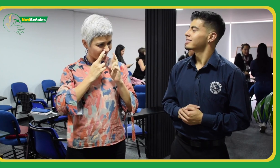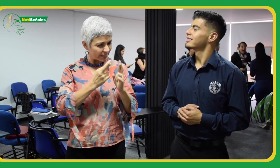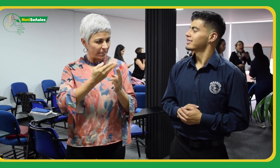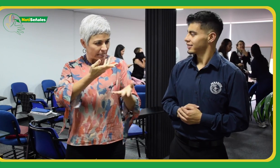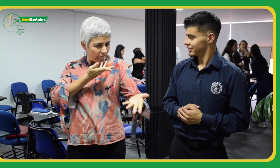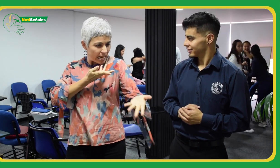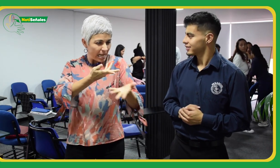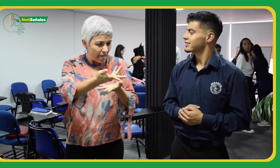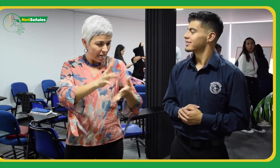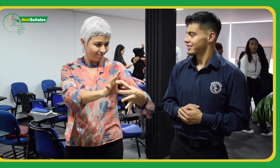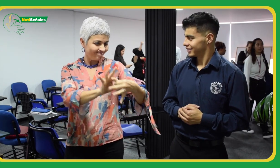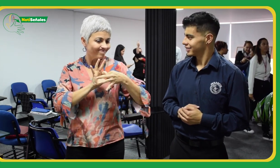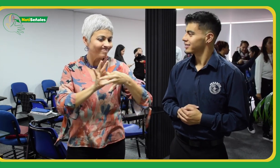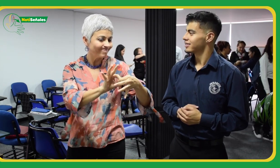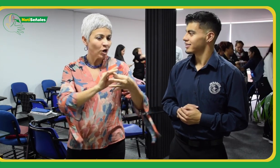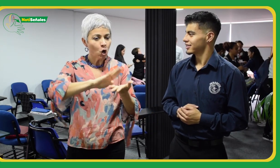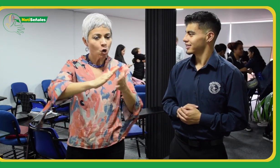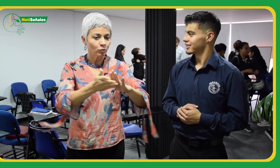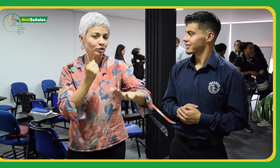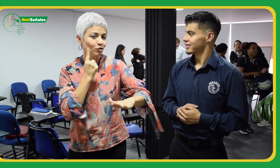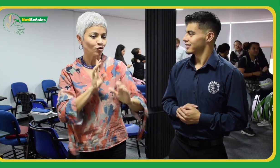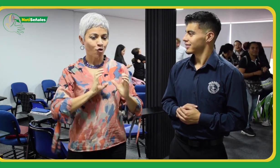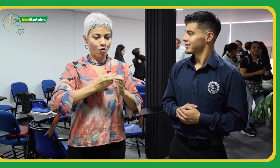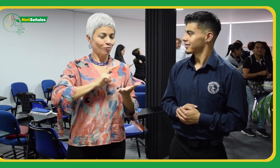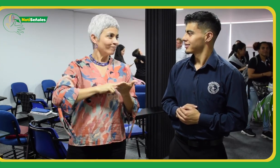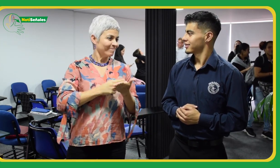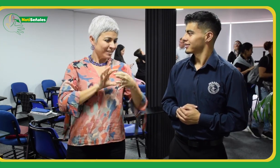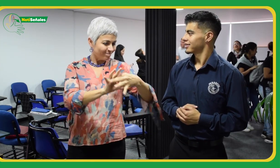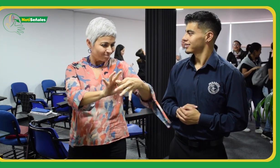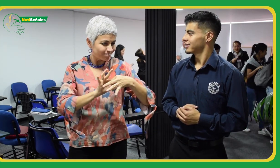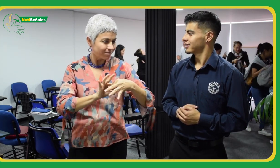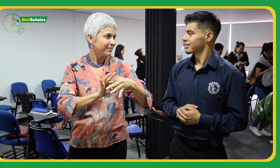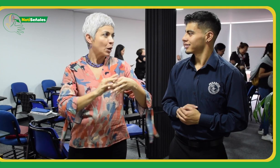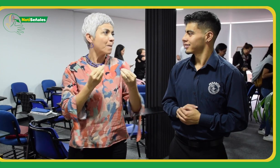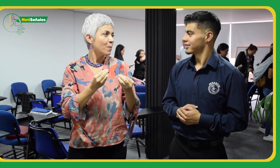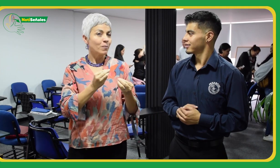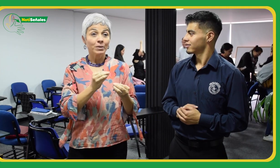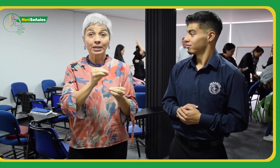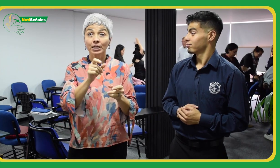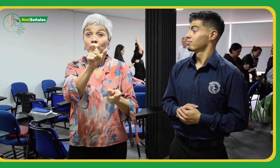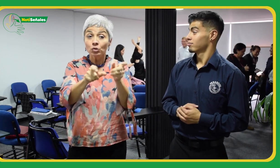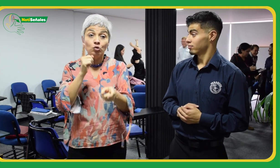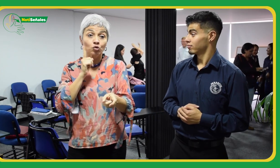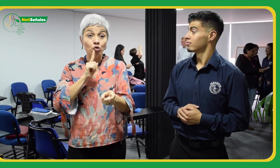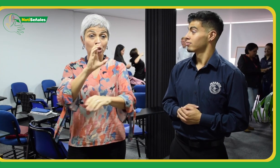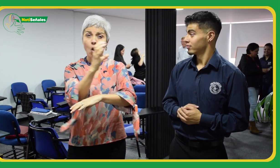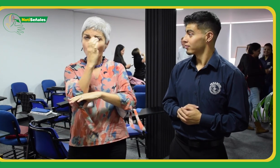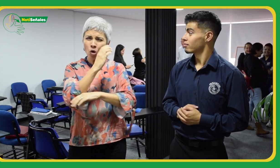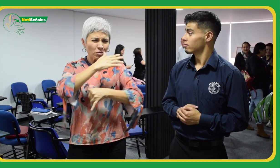el diálogo el trabajo mancomunado con la comunidad sorda es articulación aporta el desarrollo de las personas sordas de toda